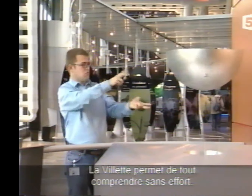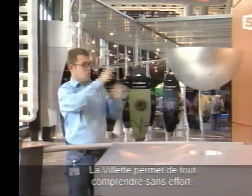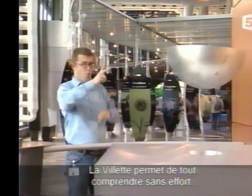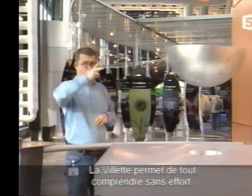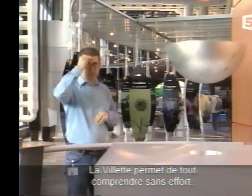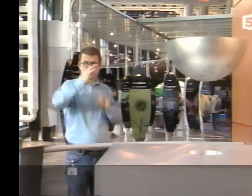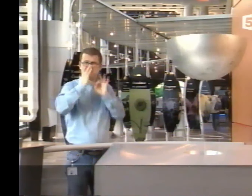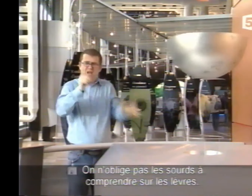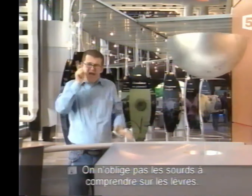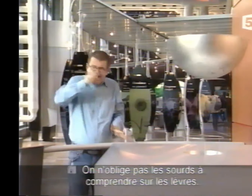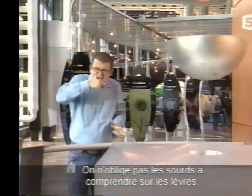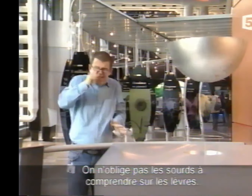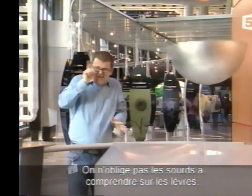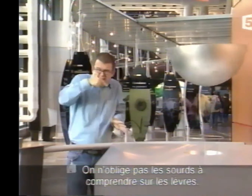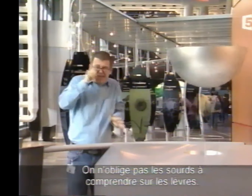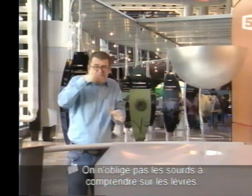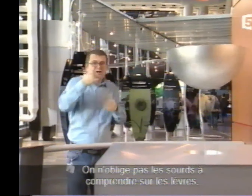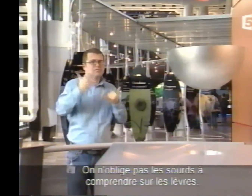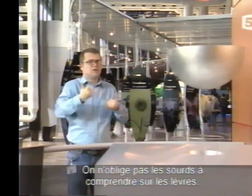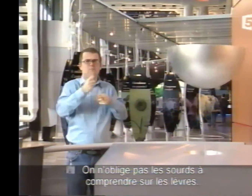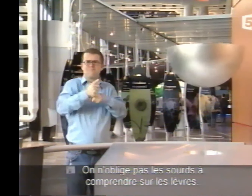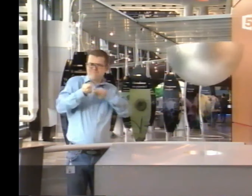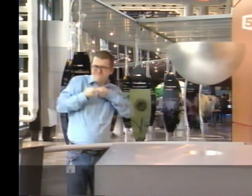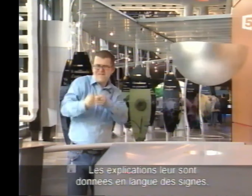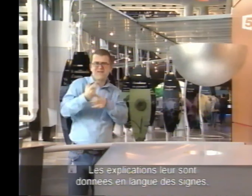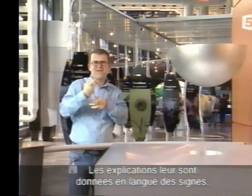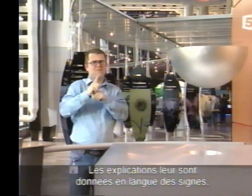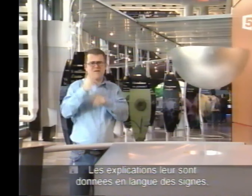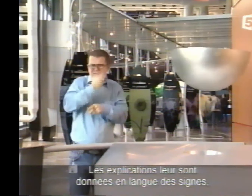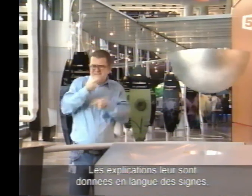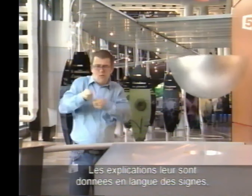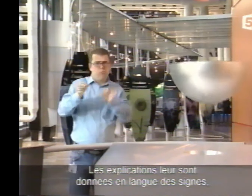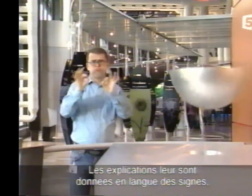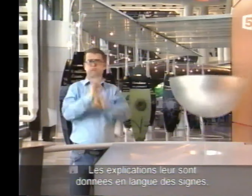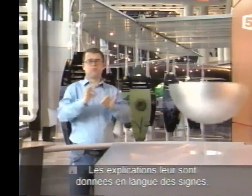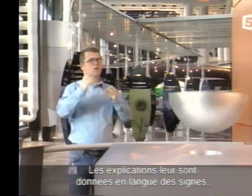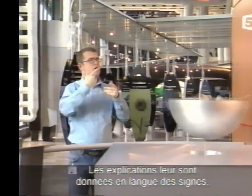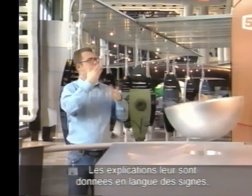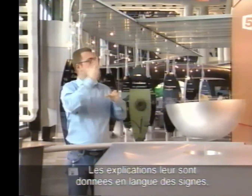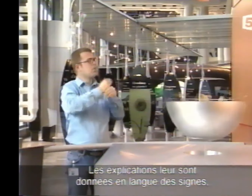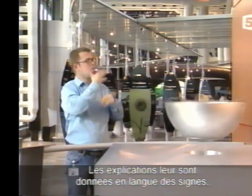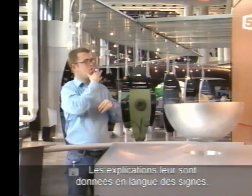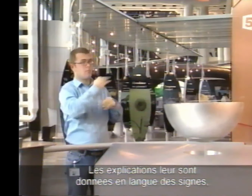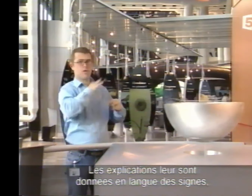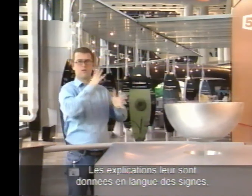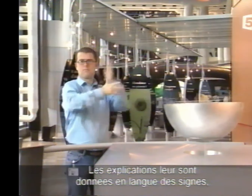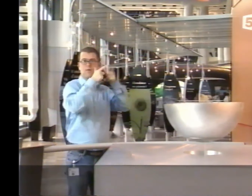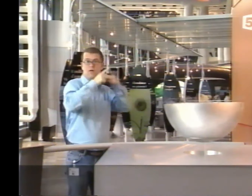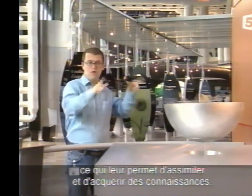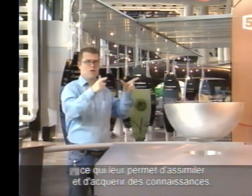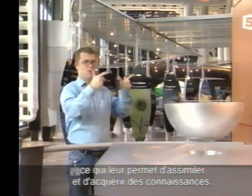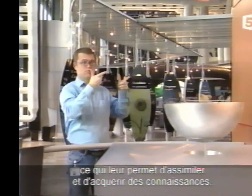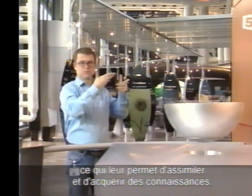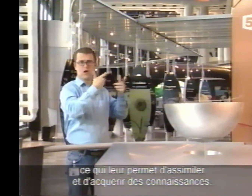effort. On n'oblige pas les sourds à comprendre sur les lèvres. Les explications leur sont données dans leur langue, en langue des signes, ce qui leur permet